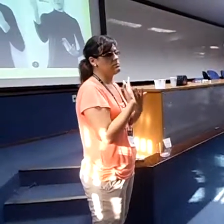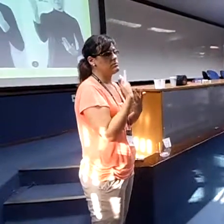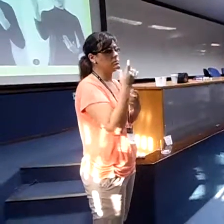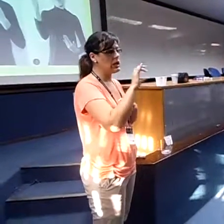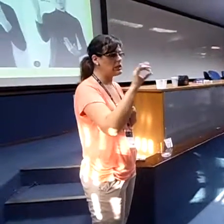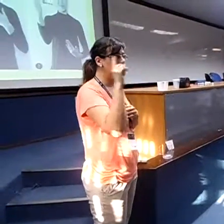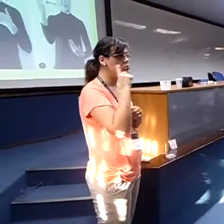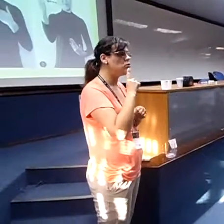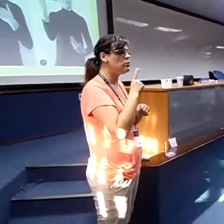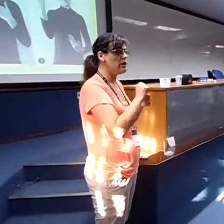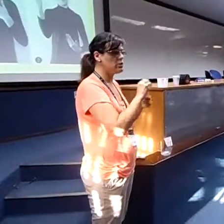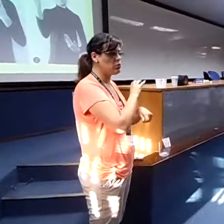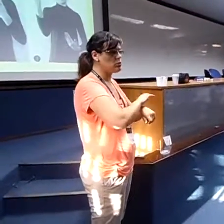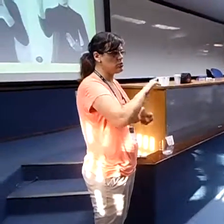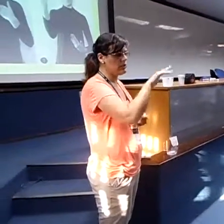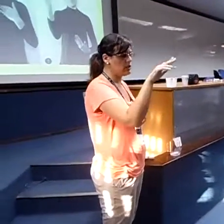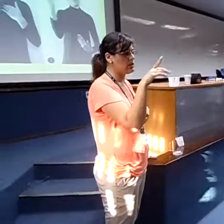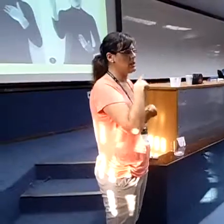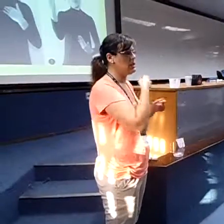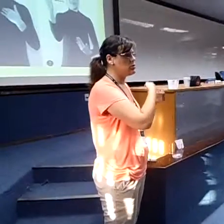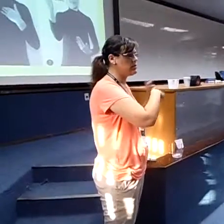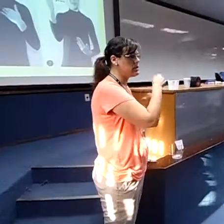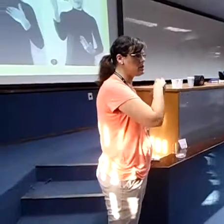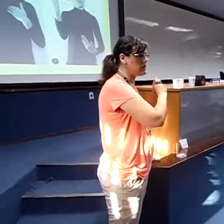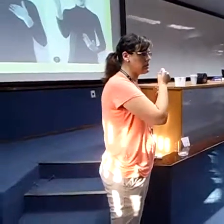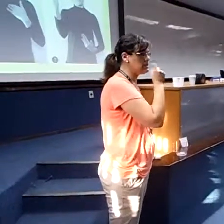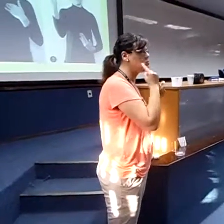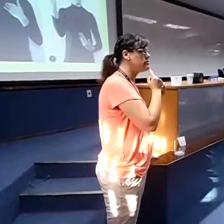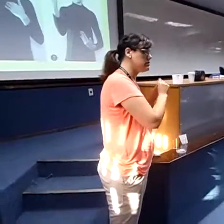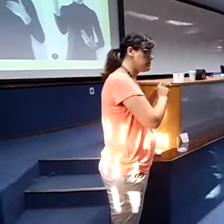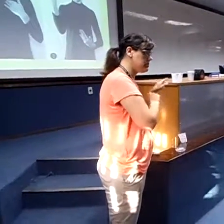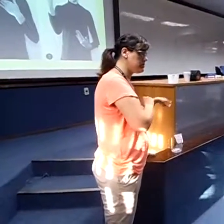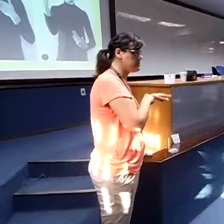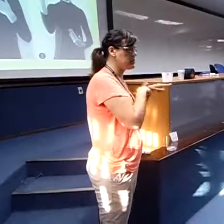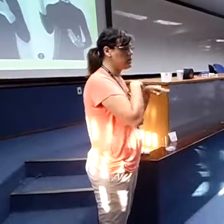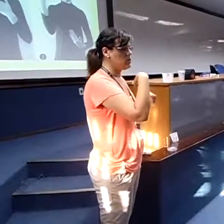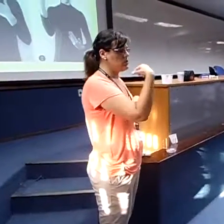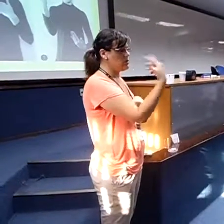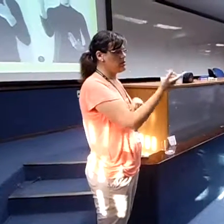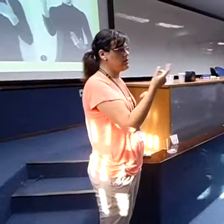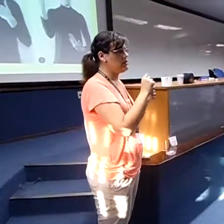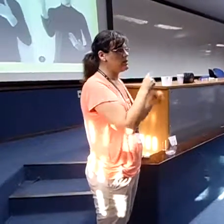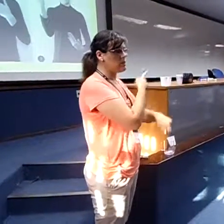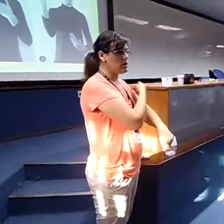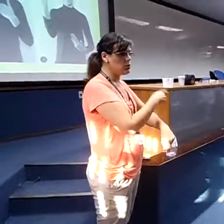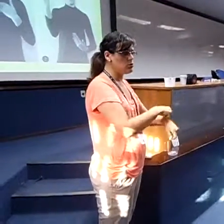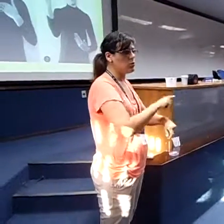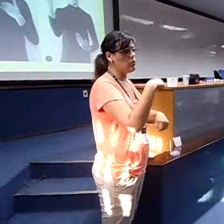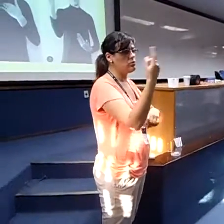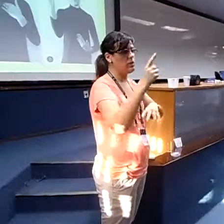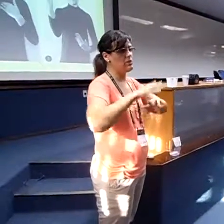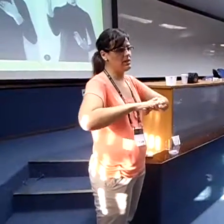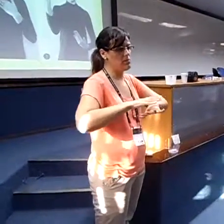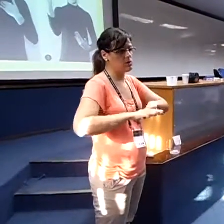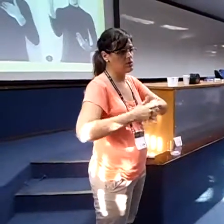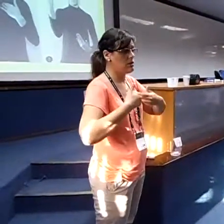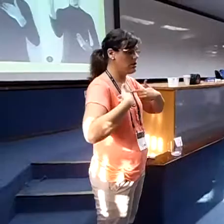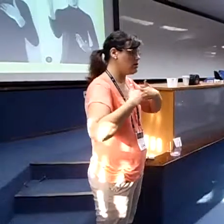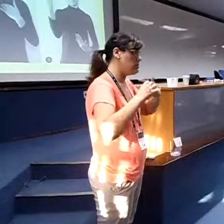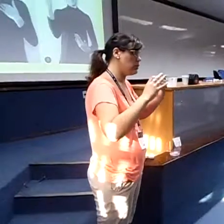4 intérpretes, né? Tem os surdos fazendo administração, 8 surdos fazendo pedagogia, 8